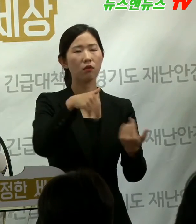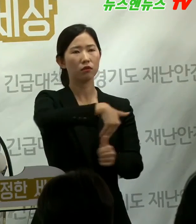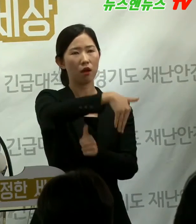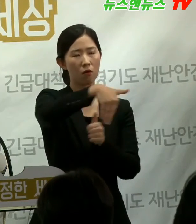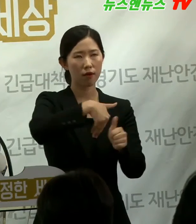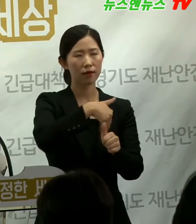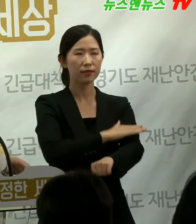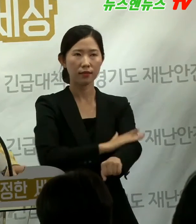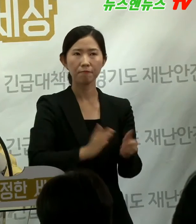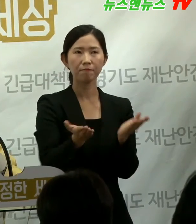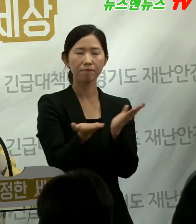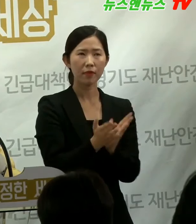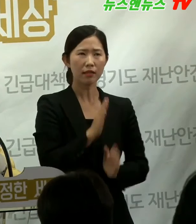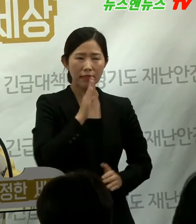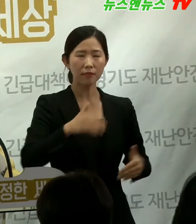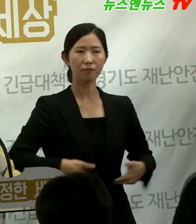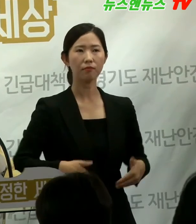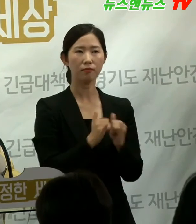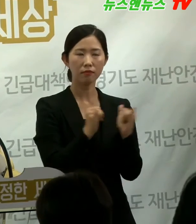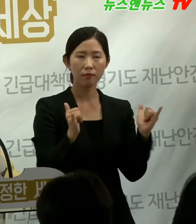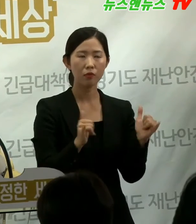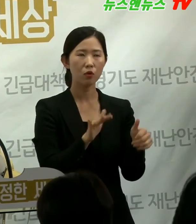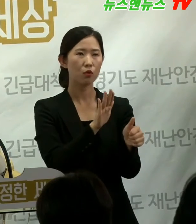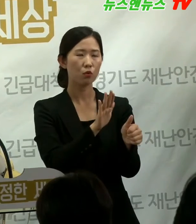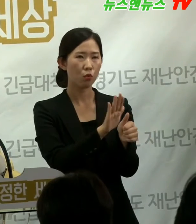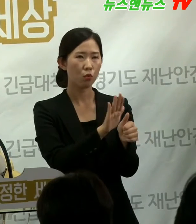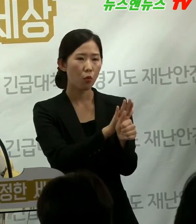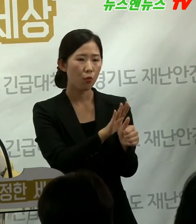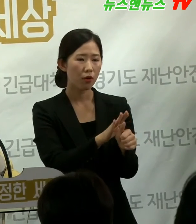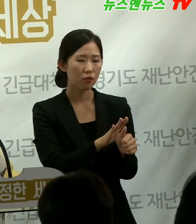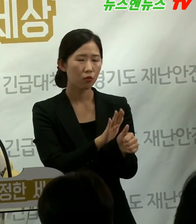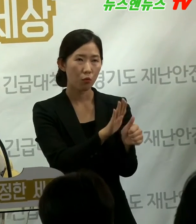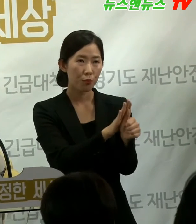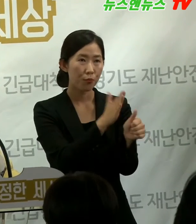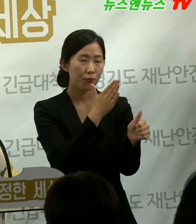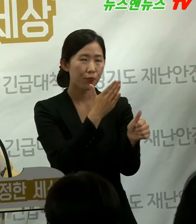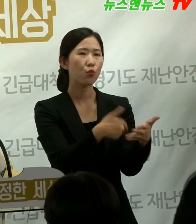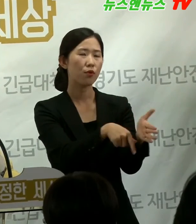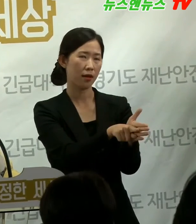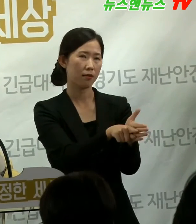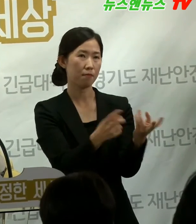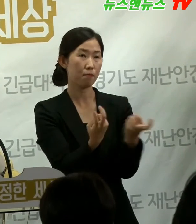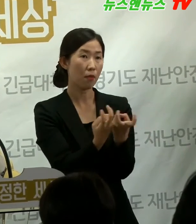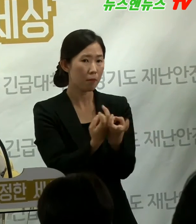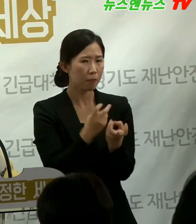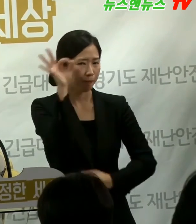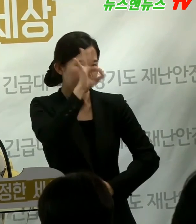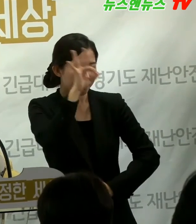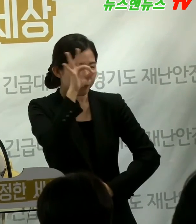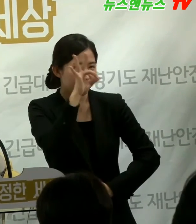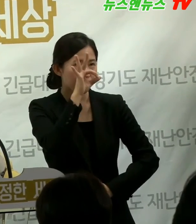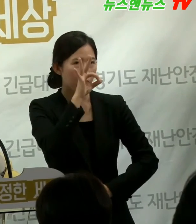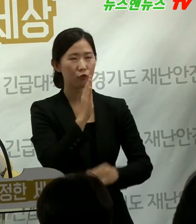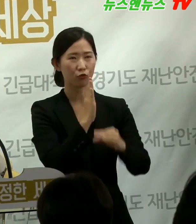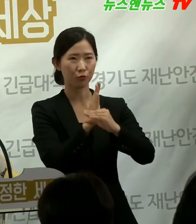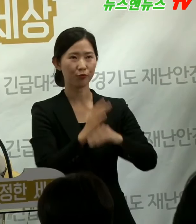사람들이 도움받을 수 있는 방식으로 적절하게 또 방법을 찾아보고 있는 중입니다.